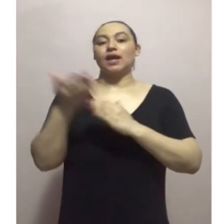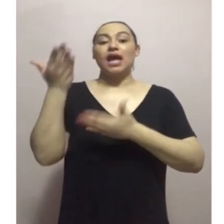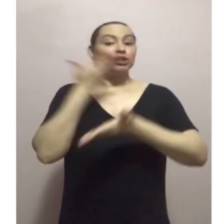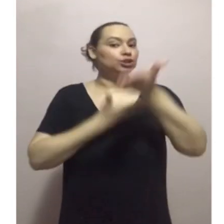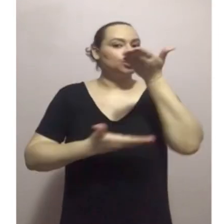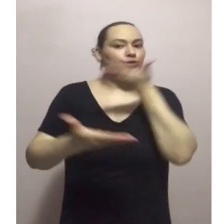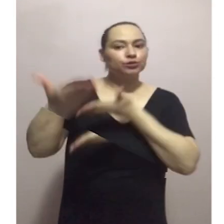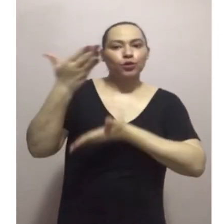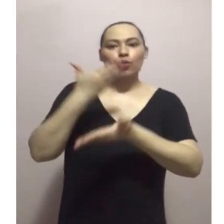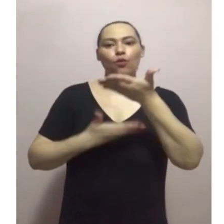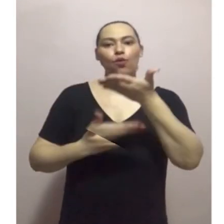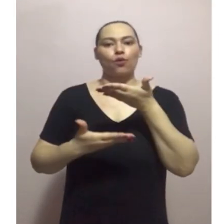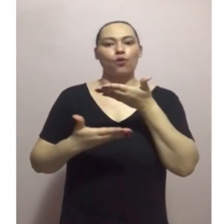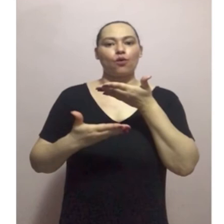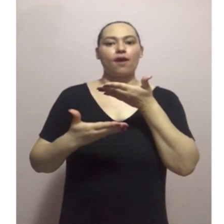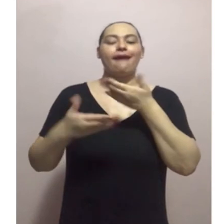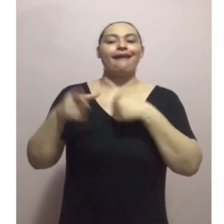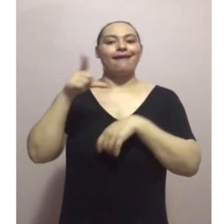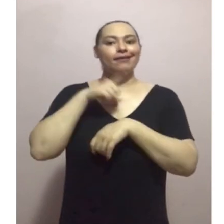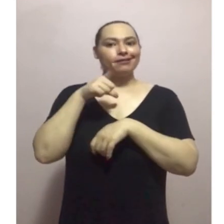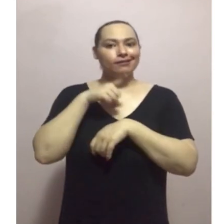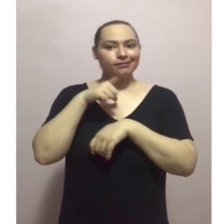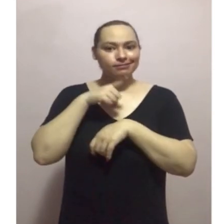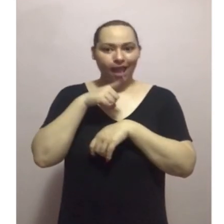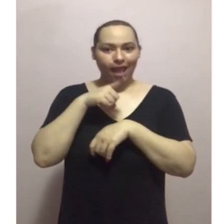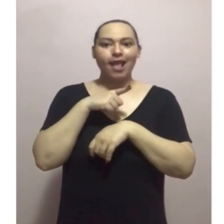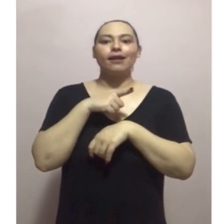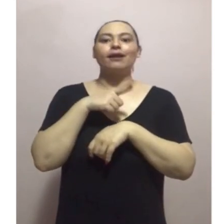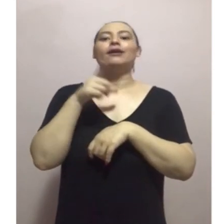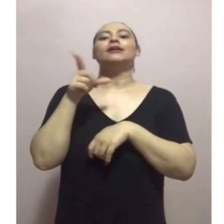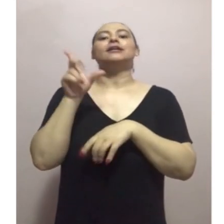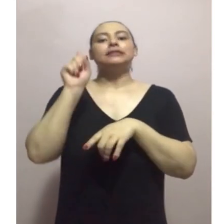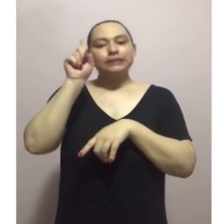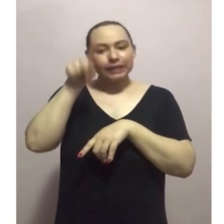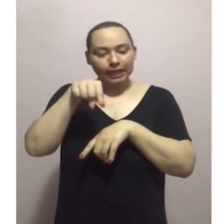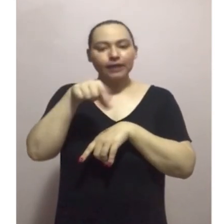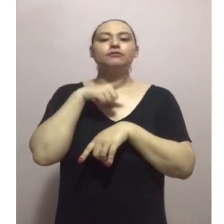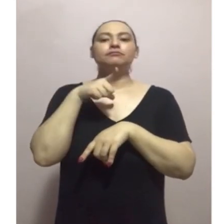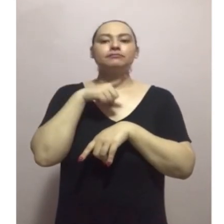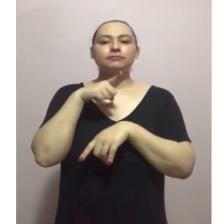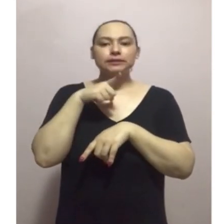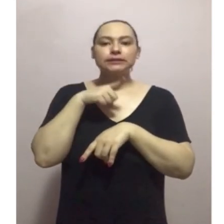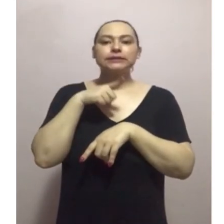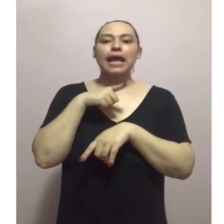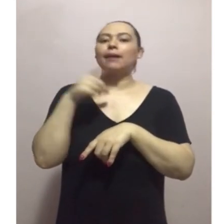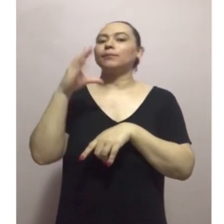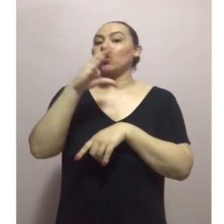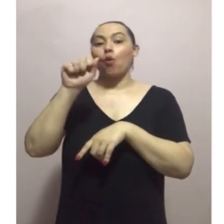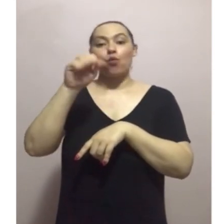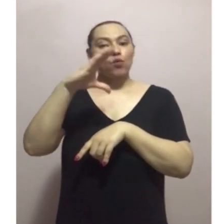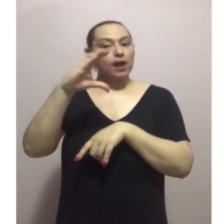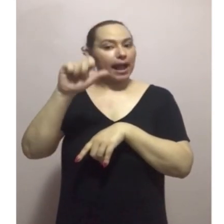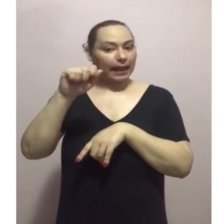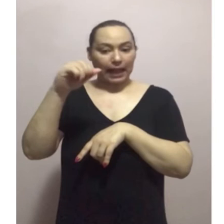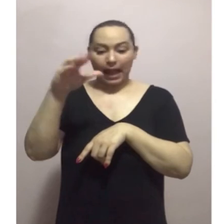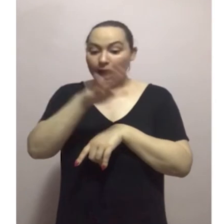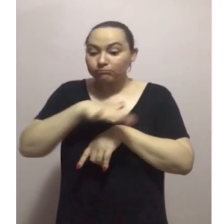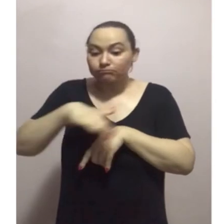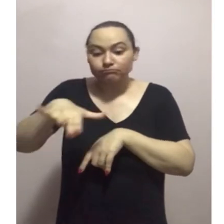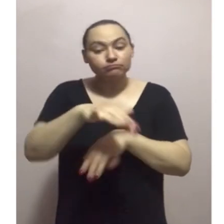A gente trocou algumas ideias, eu tive essa possibilidade, a produtora do Marra também trocou com o